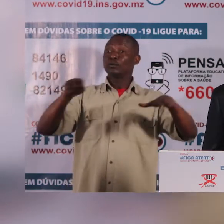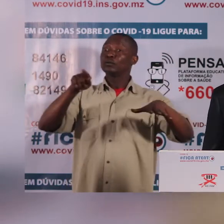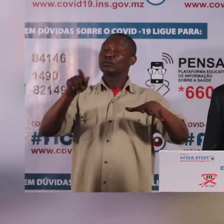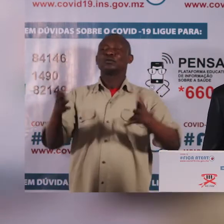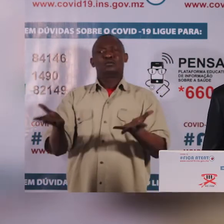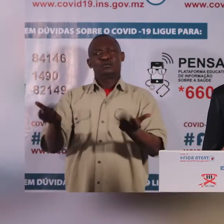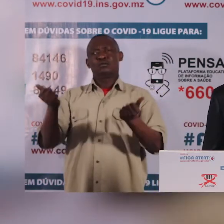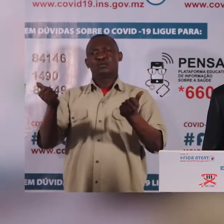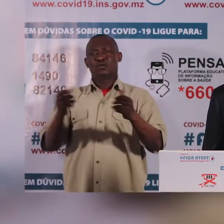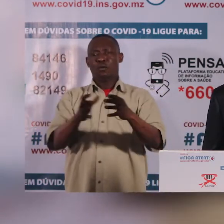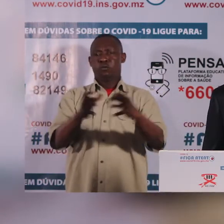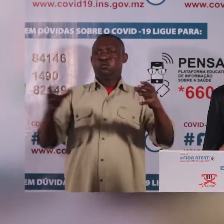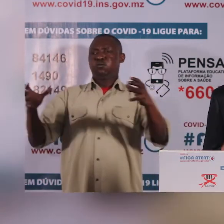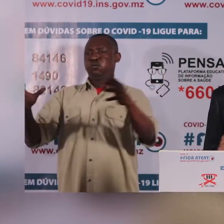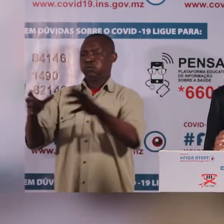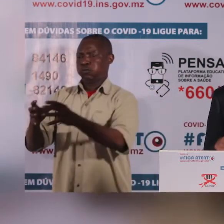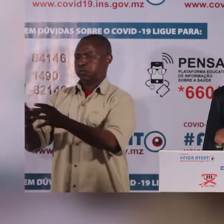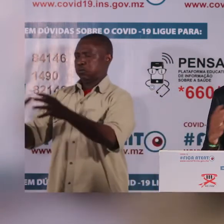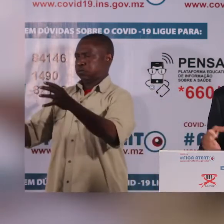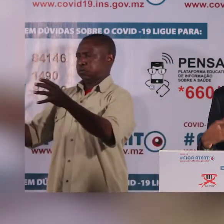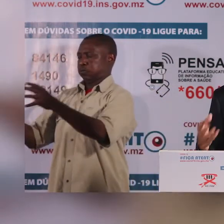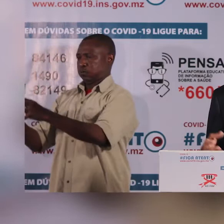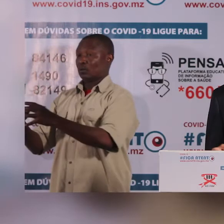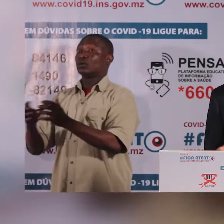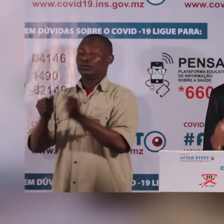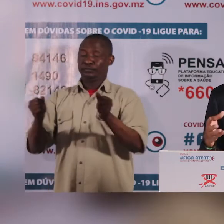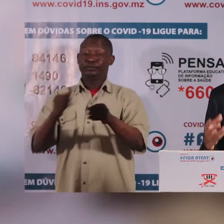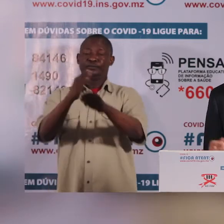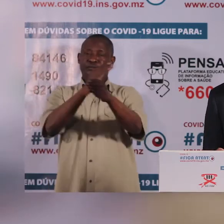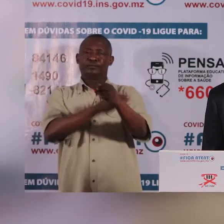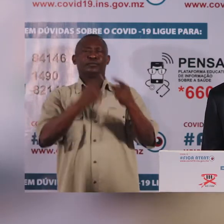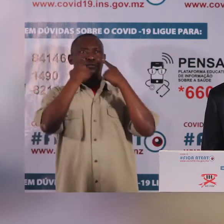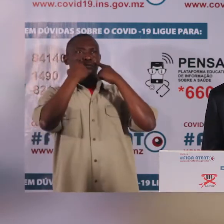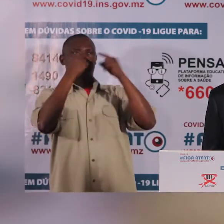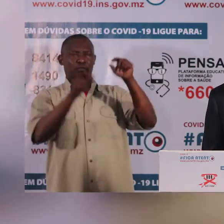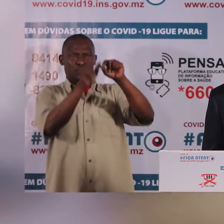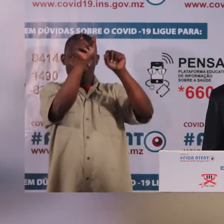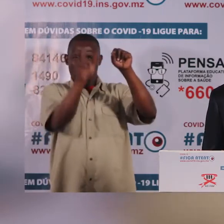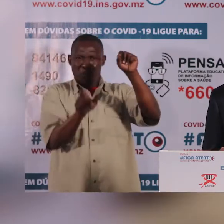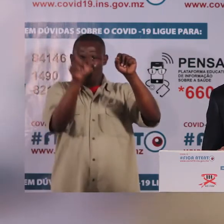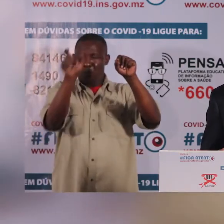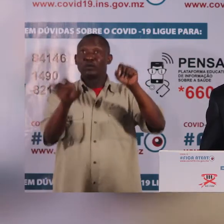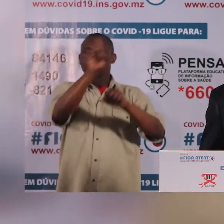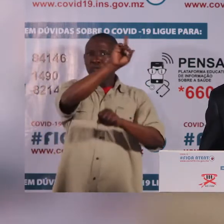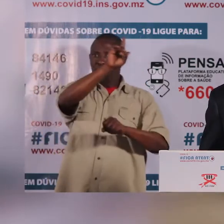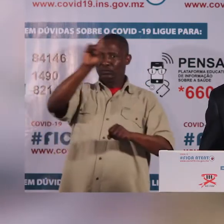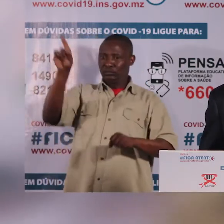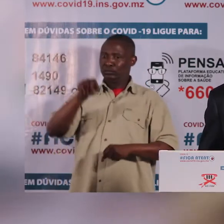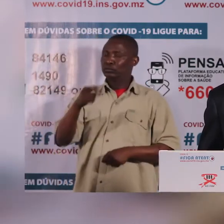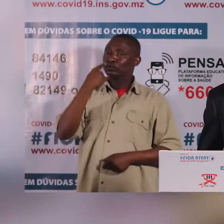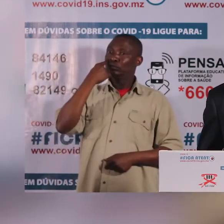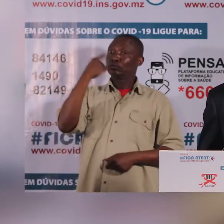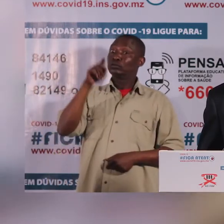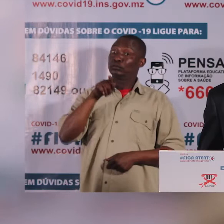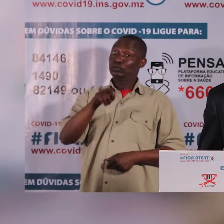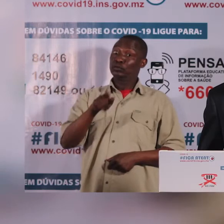no geral, como viram no gráfico dos meses, a tendência no geral é uma tendência crescente do número de casos positivos que nós